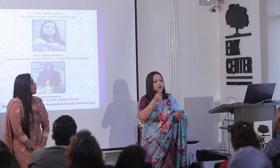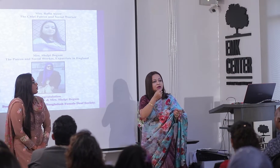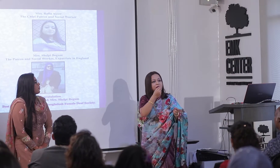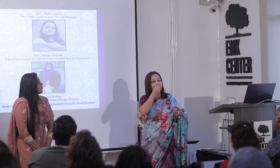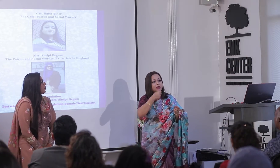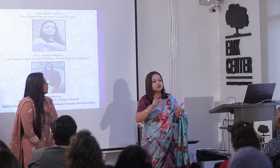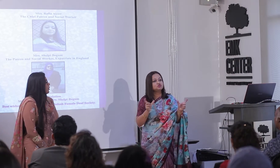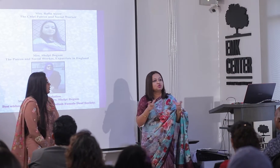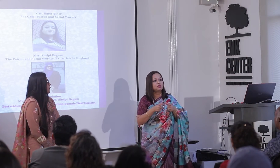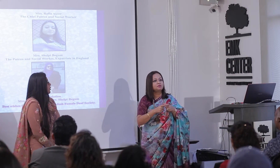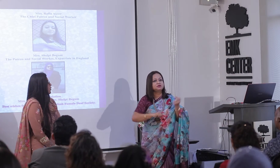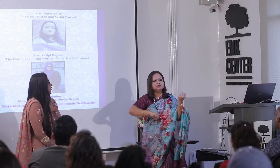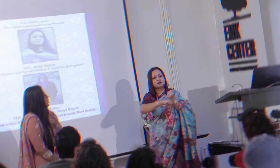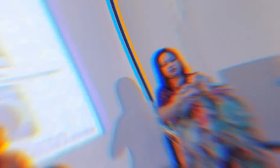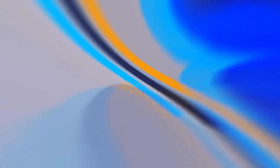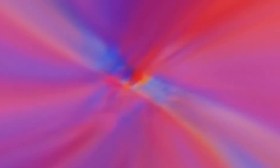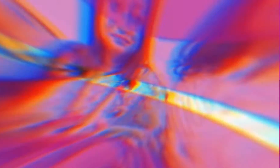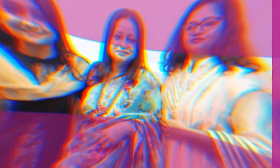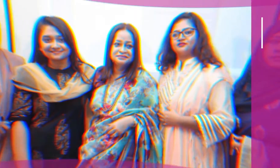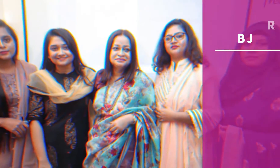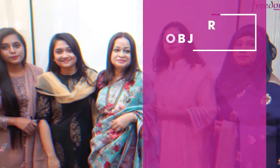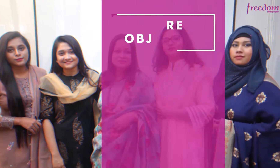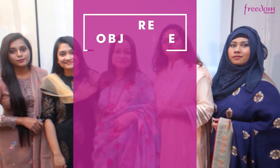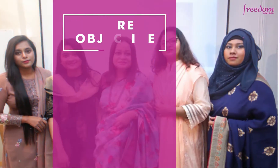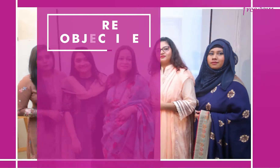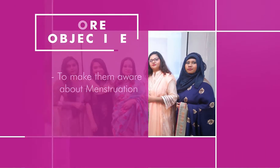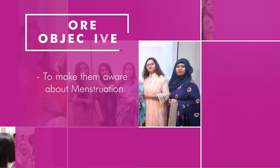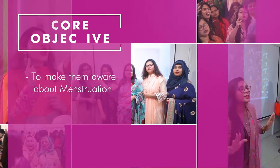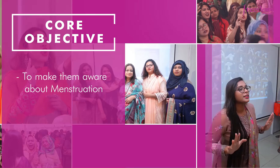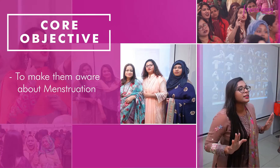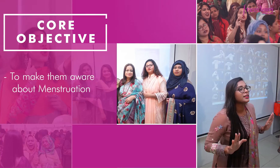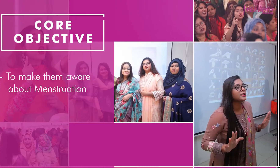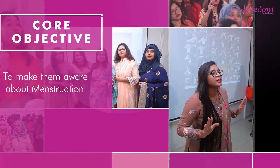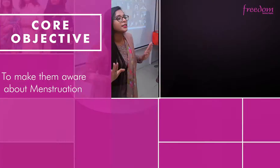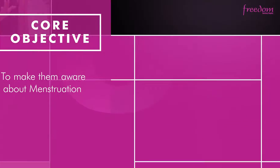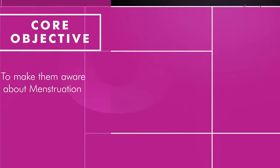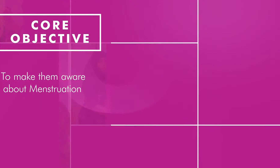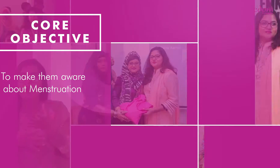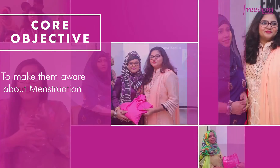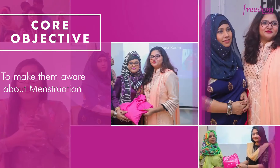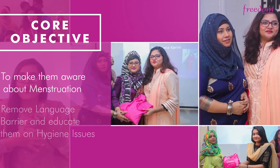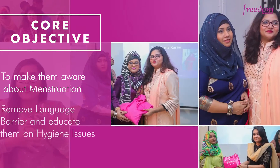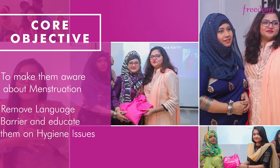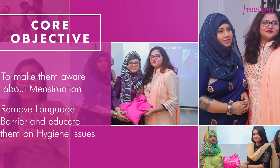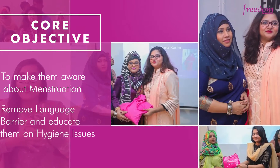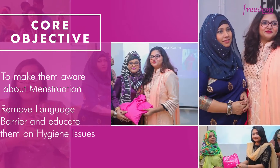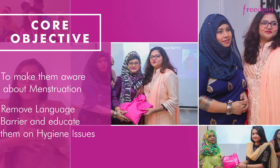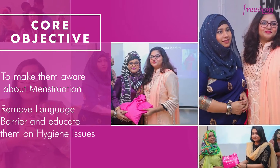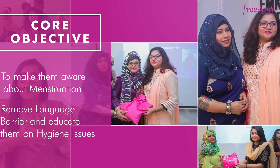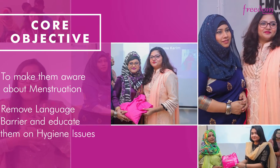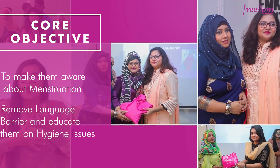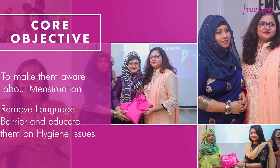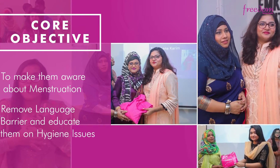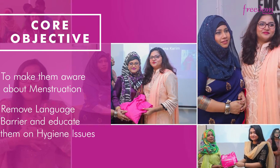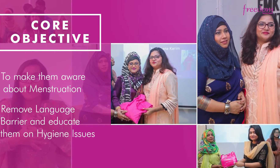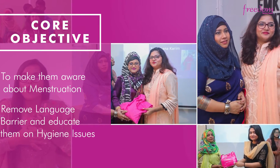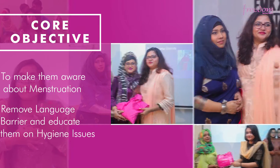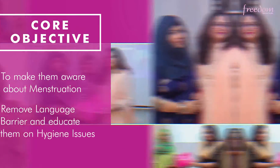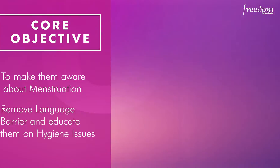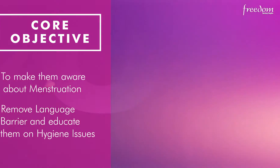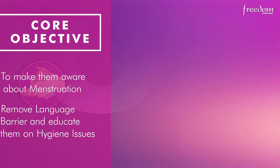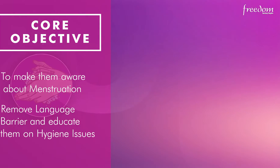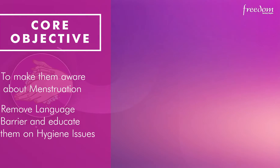না পারা এই স্পেশাল মানুষগুলো। এই 30 লাখ শ্রবণ ও বাক প্রতিবন্ধীদের মধ্যে এক বিরাট অংশে রয়েছে